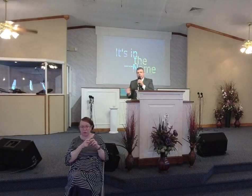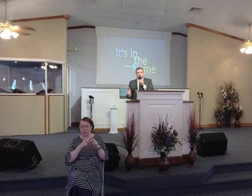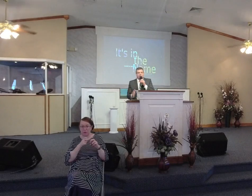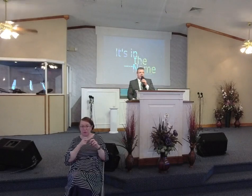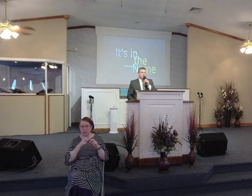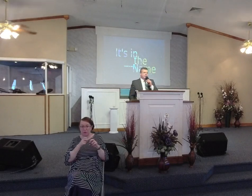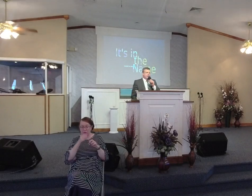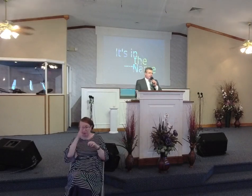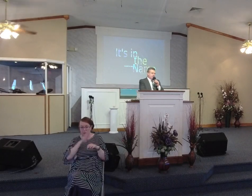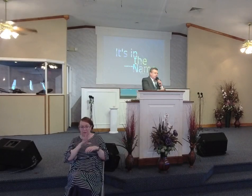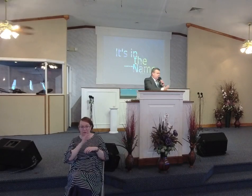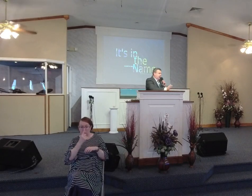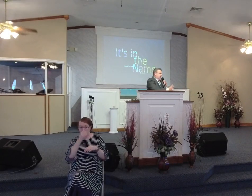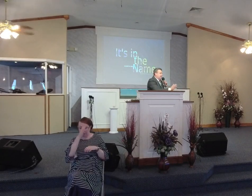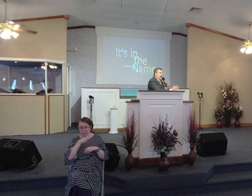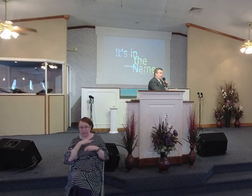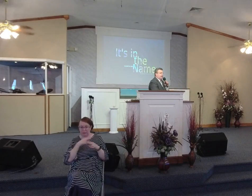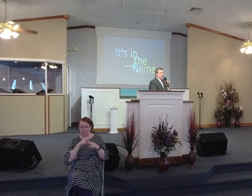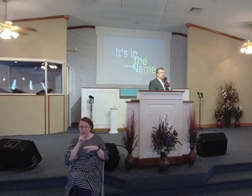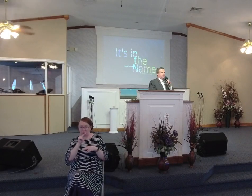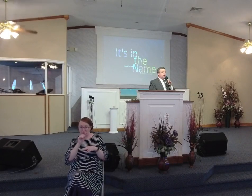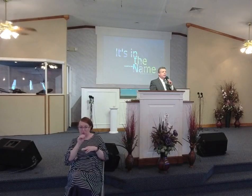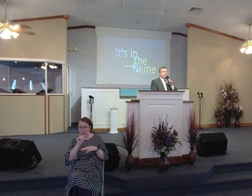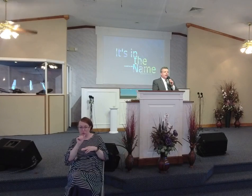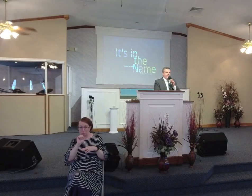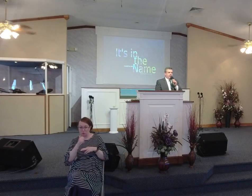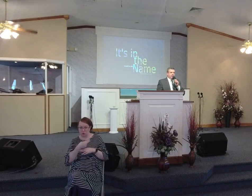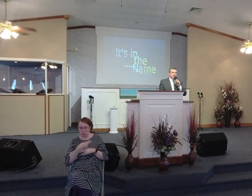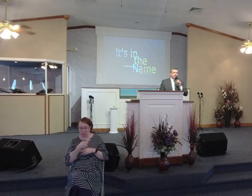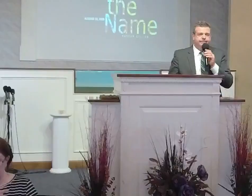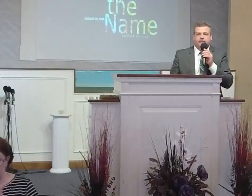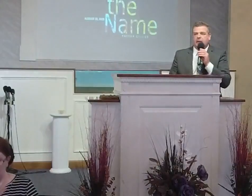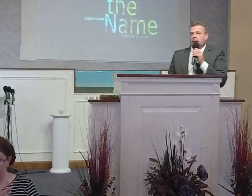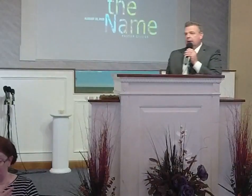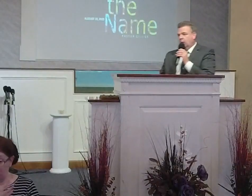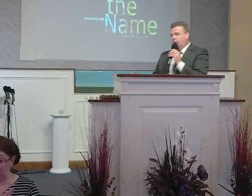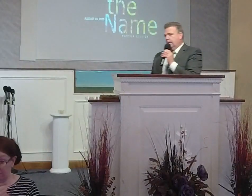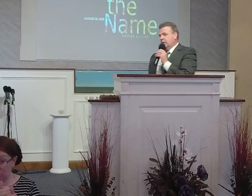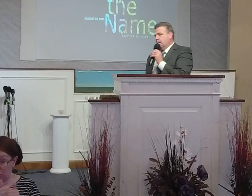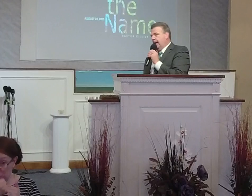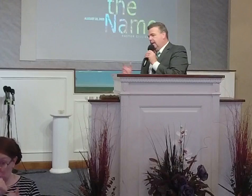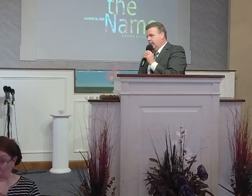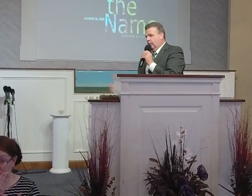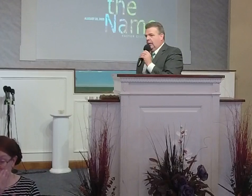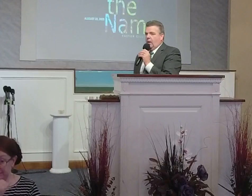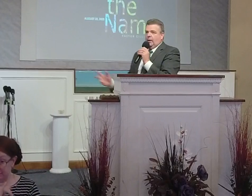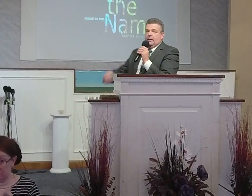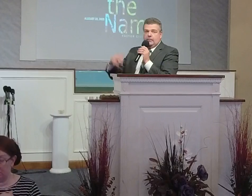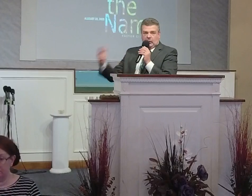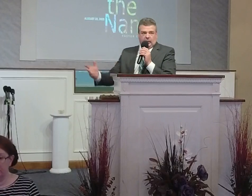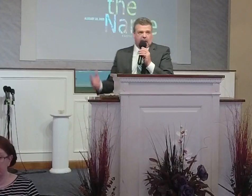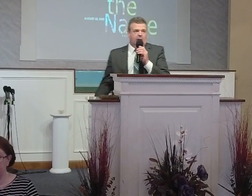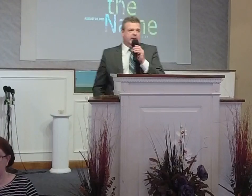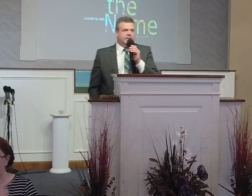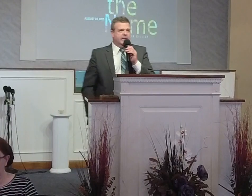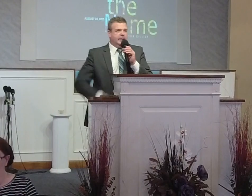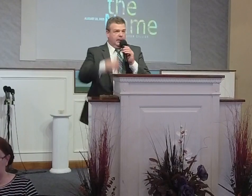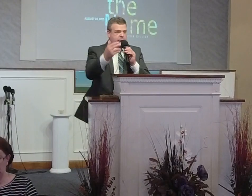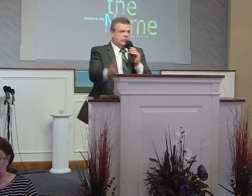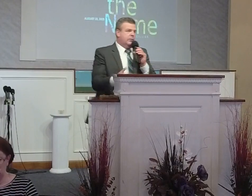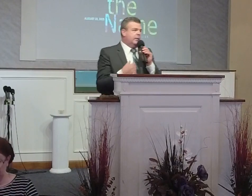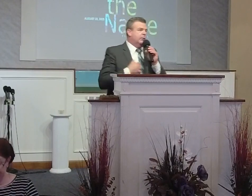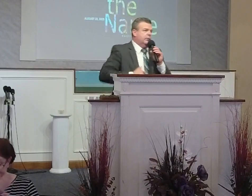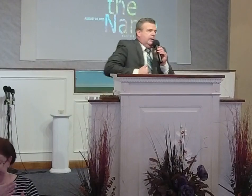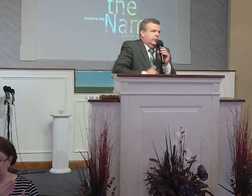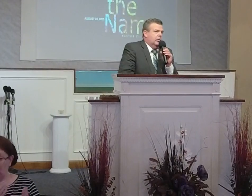de salvación, hacer que el corazón del hombre vuelva a sí mismo. Vino un